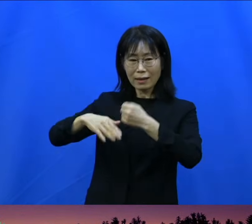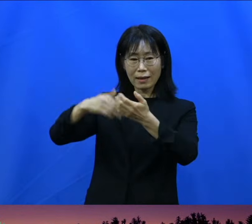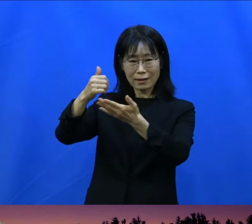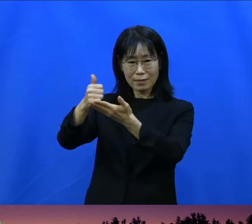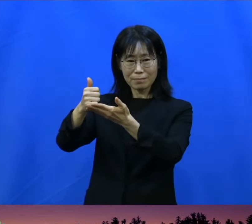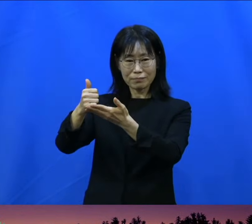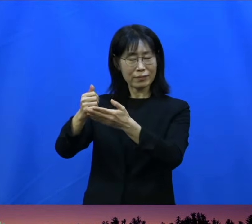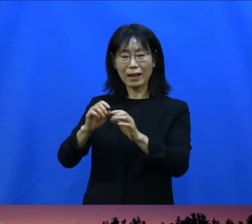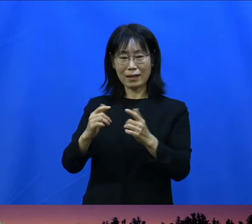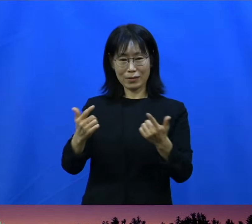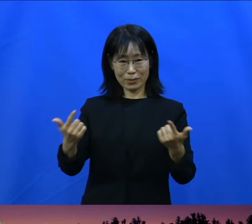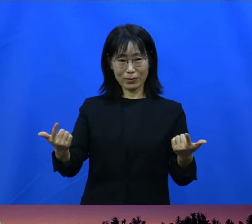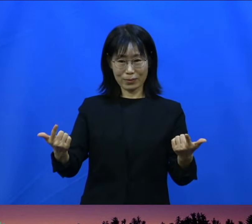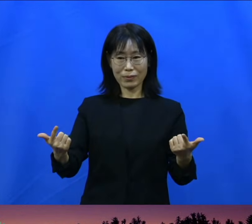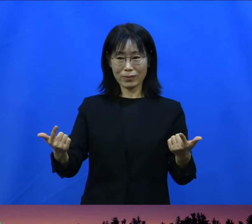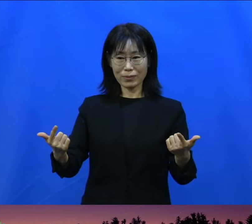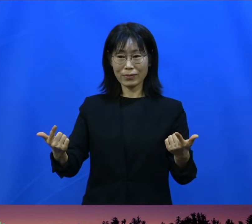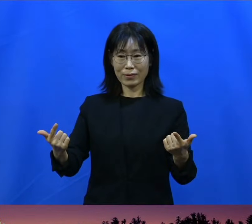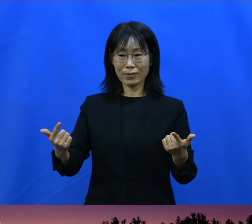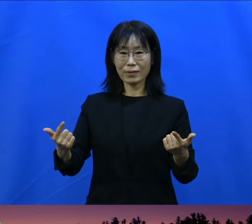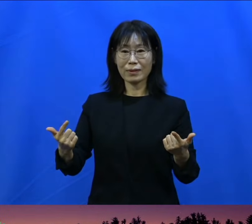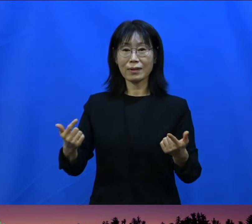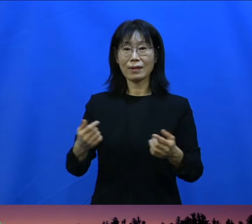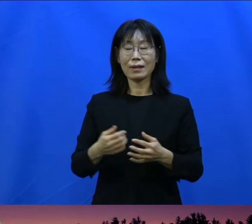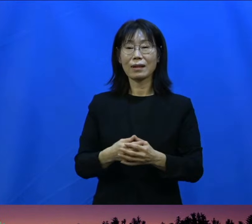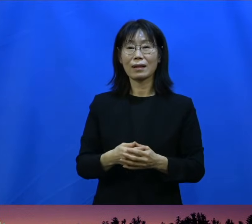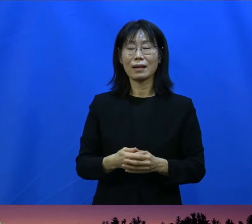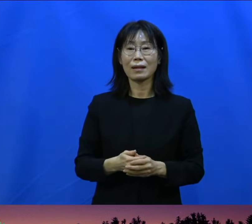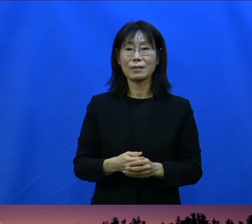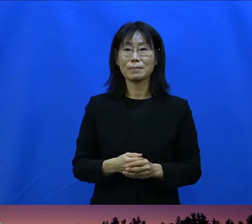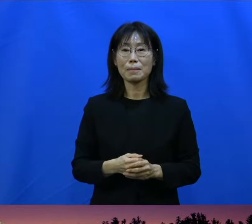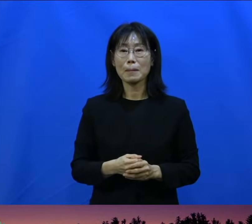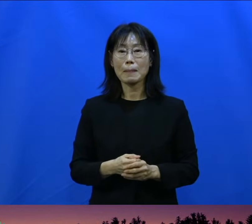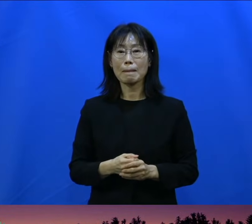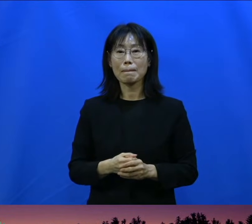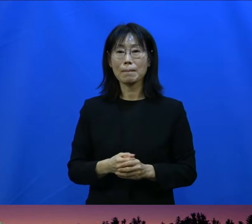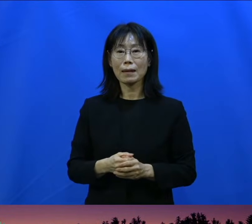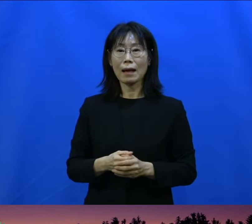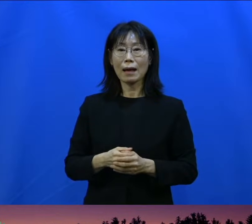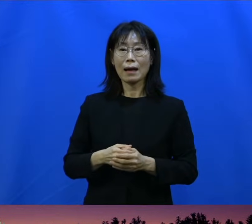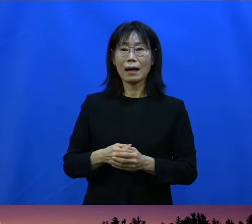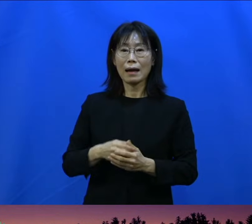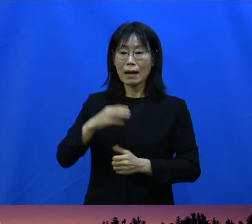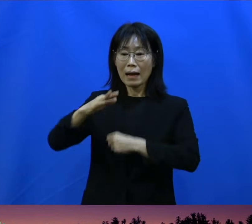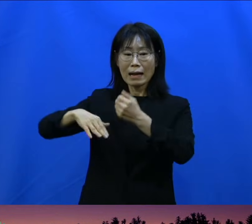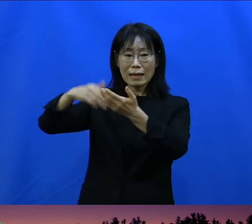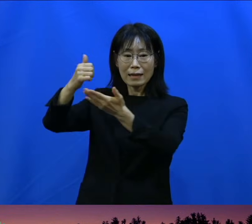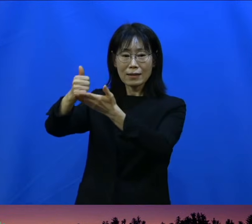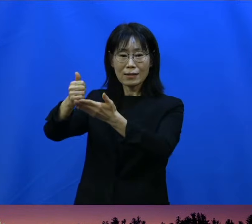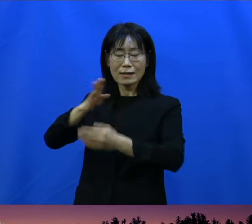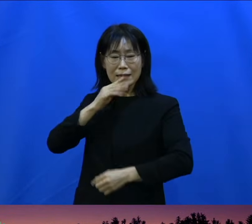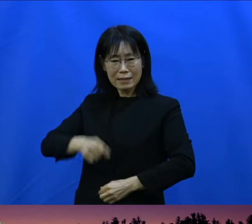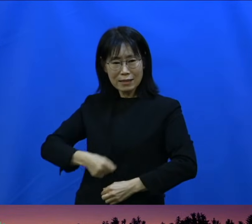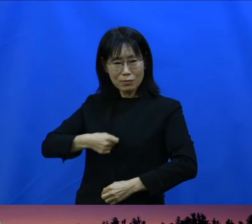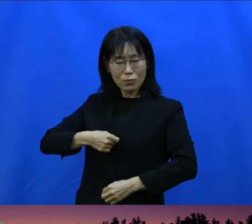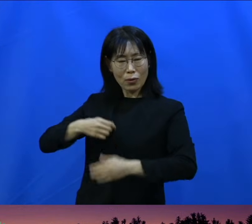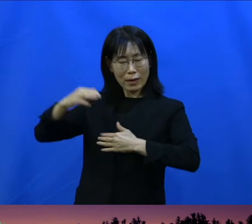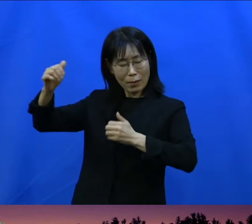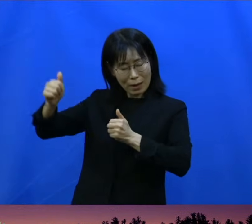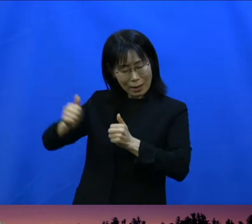근데 여러분, 주님이 우리를 진정으로 위로해 주시고 우리의 상처나 심령을 만져주시려고 하면 우리의 죄가 다루어져야 돼요.